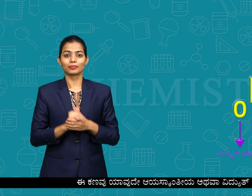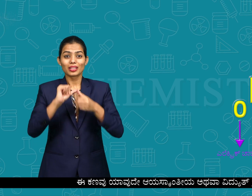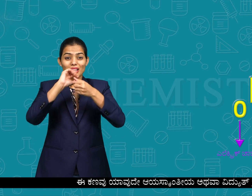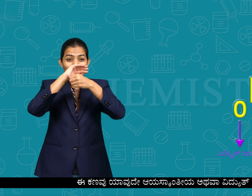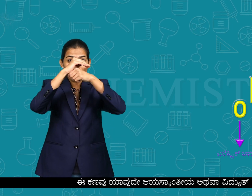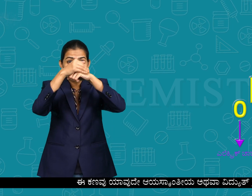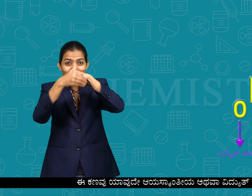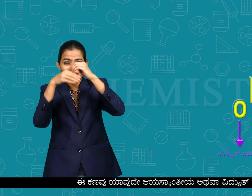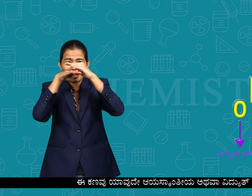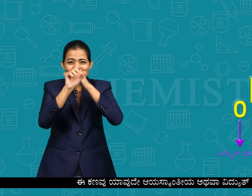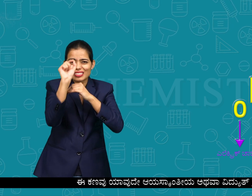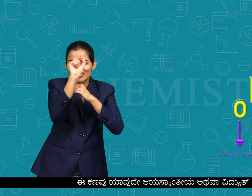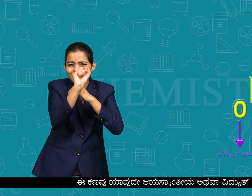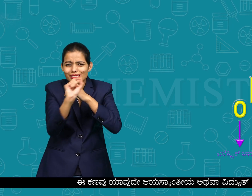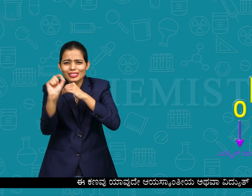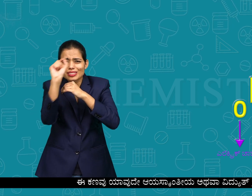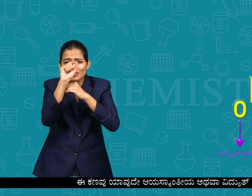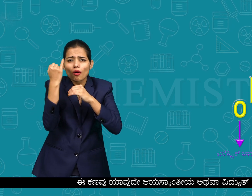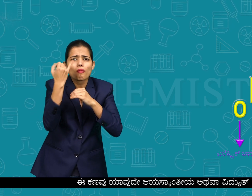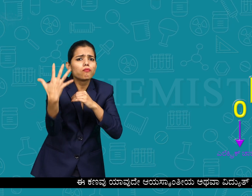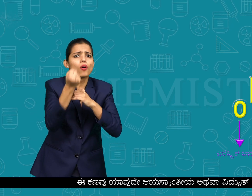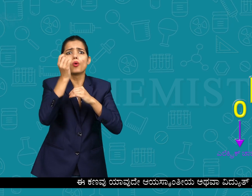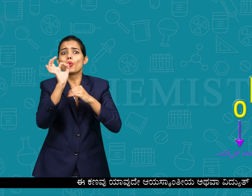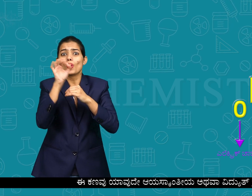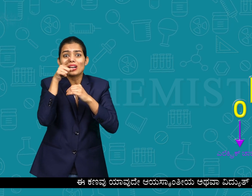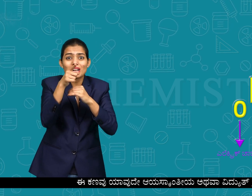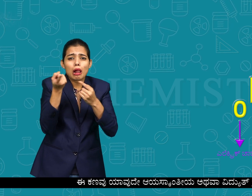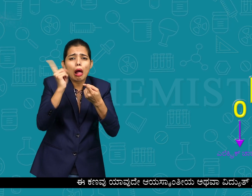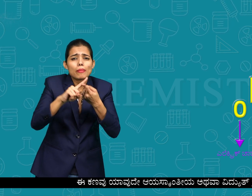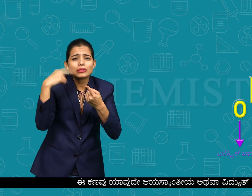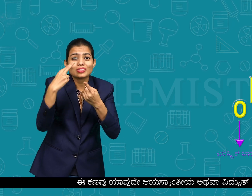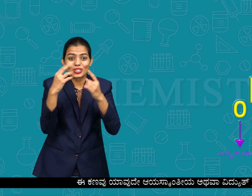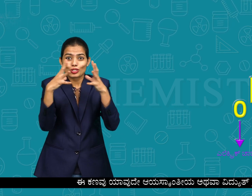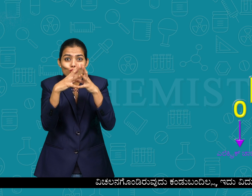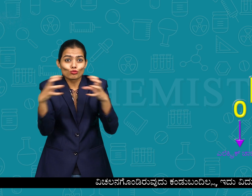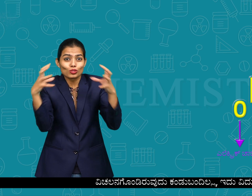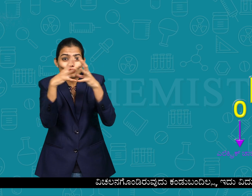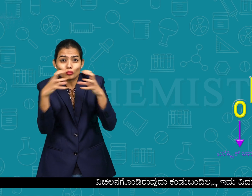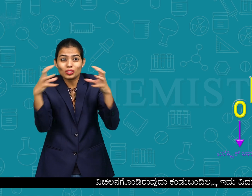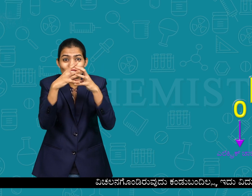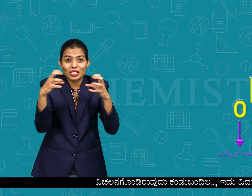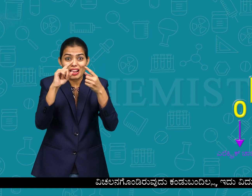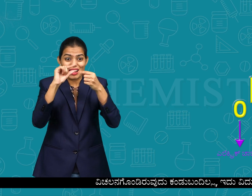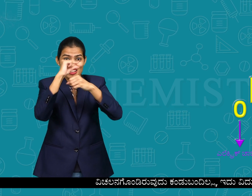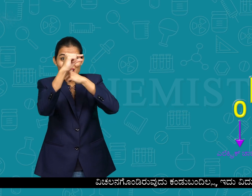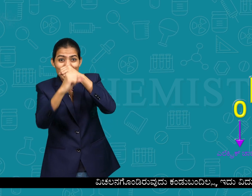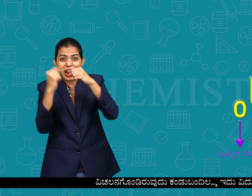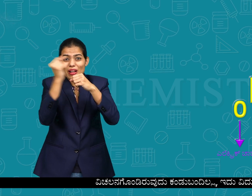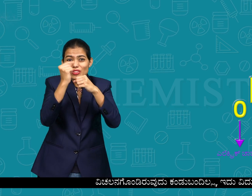ಈ ಕಣವು ಯಾವುದೇ ಆಯಾಸಕ್ಕಂತೆಯೇ ಅಥವಾ ವಿದ್ಯುತ್ ಕ್ಷೇತ್ರದಿಂದ